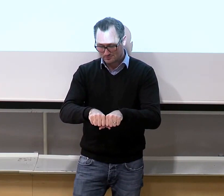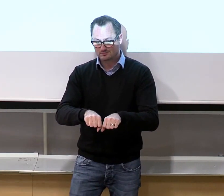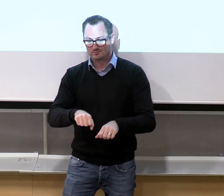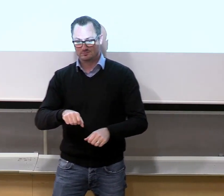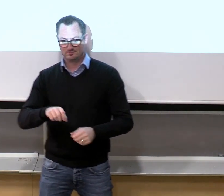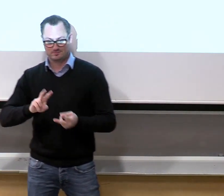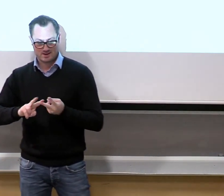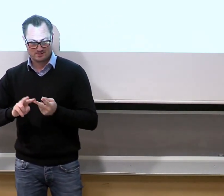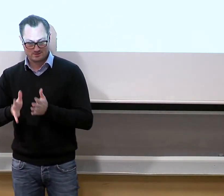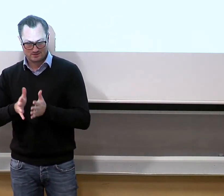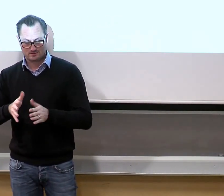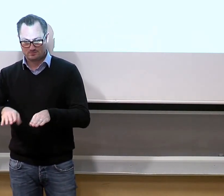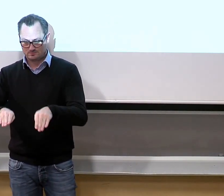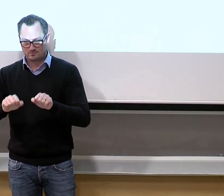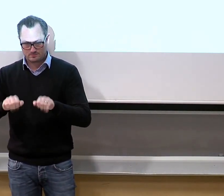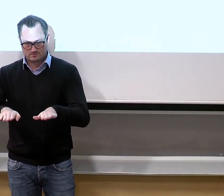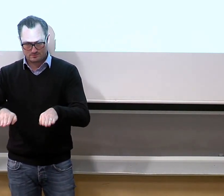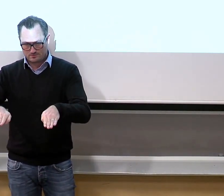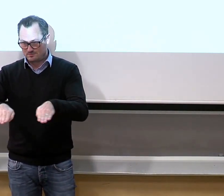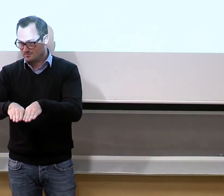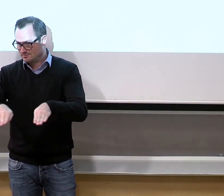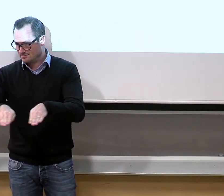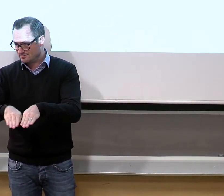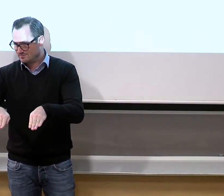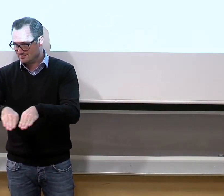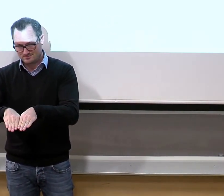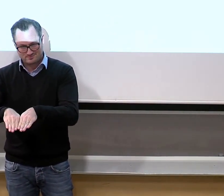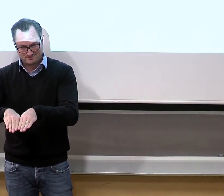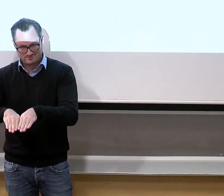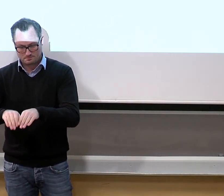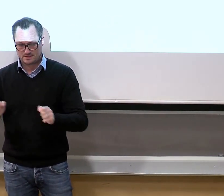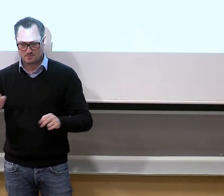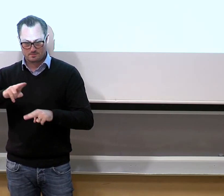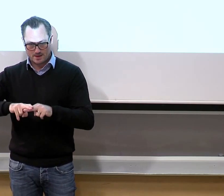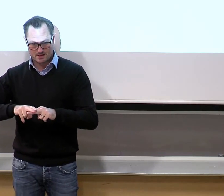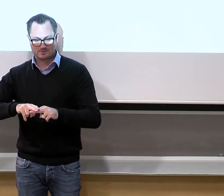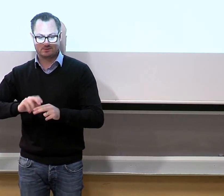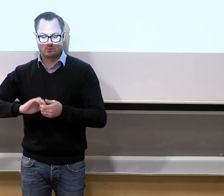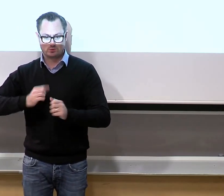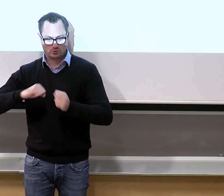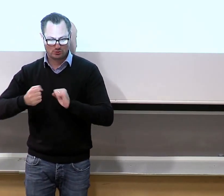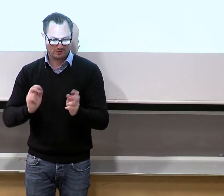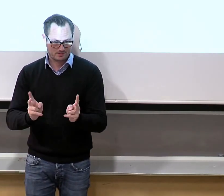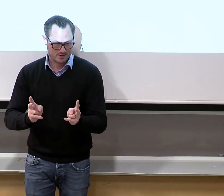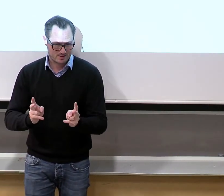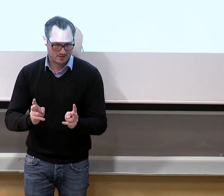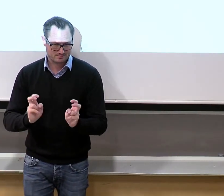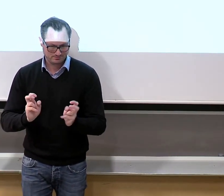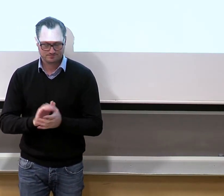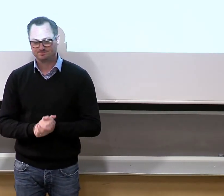har man knuten hand när man tecknar skor. Och en öppen hand när man tecknar dålig. Men platsen och